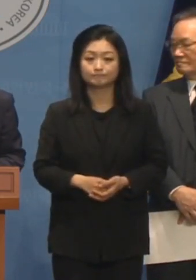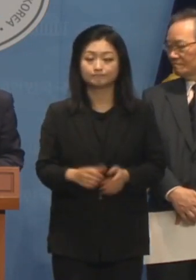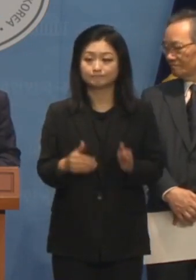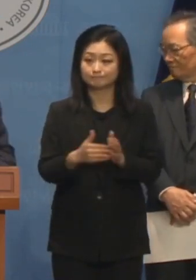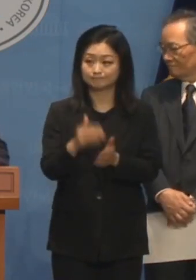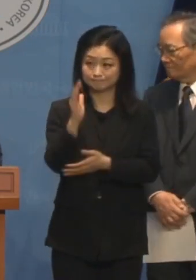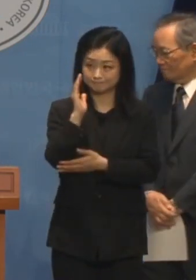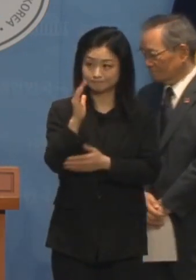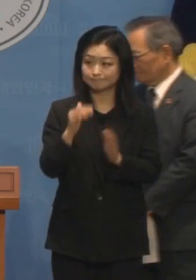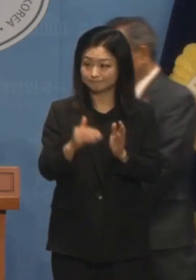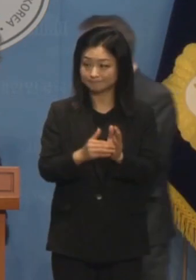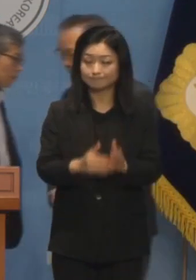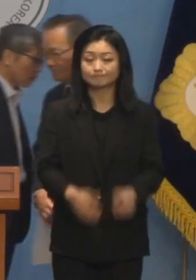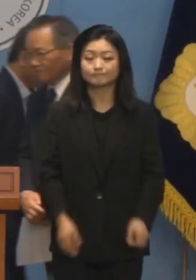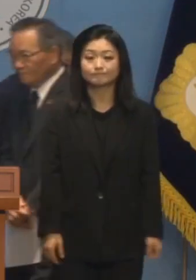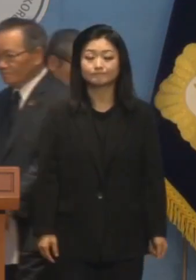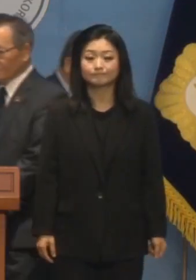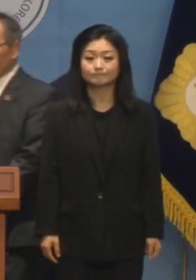마치겠습니다.